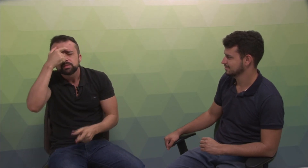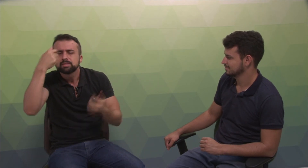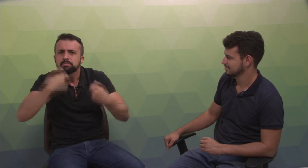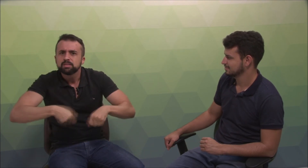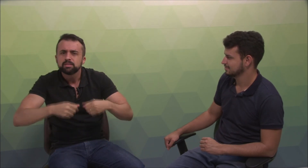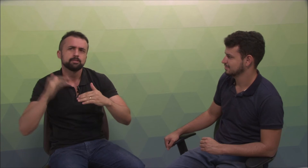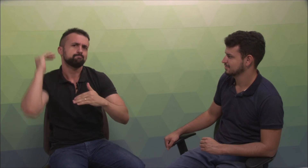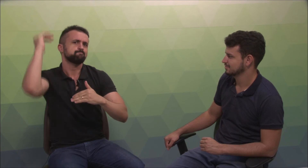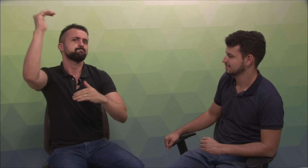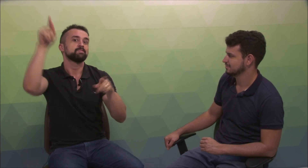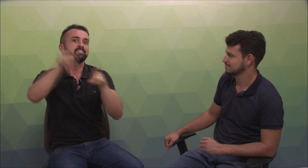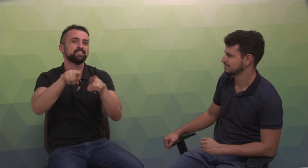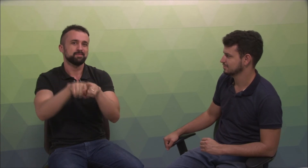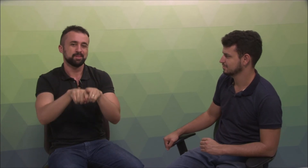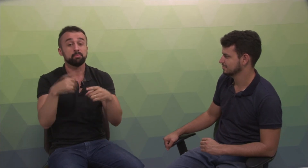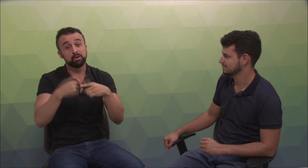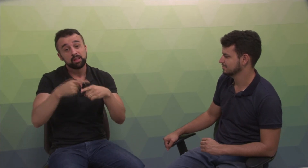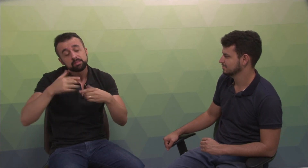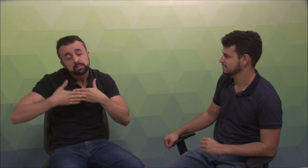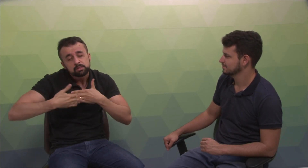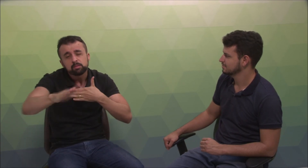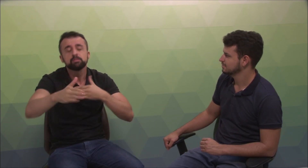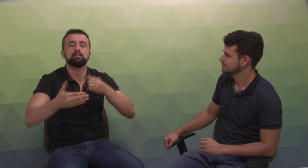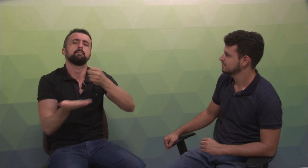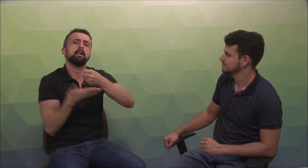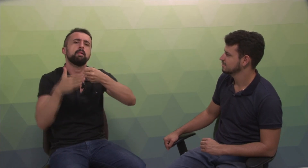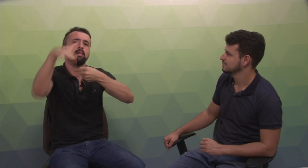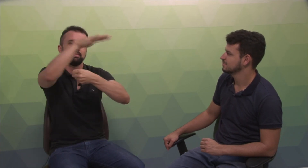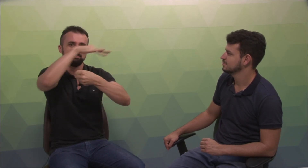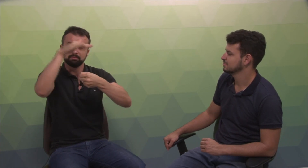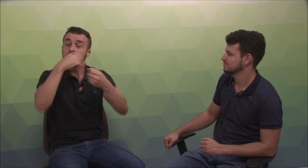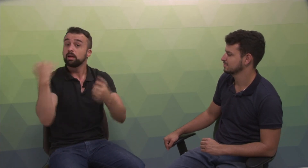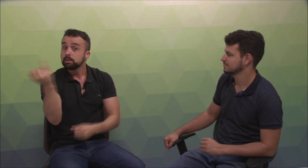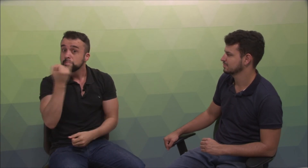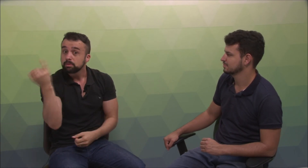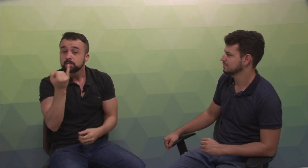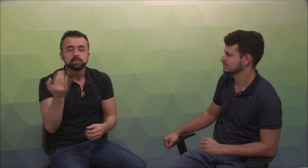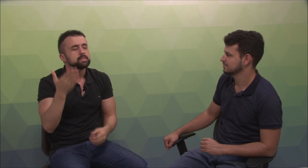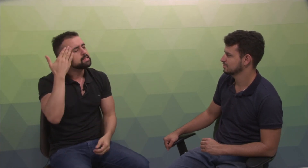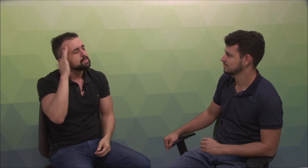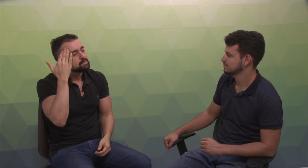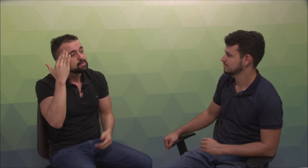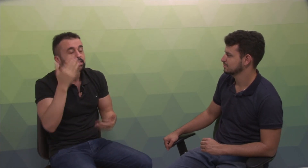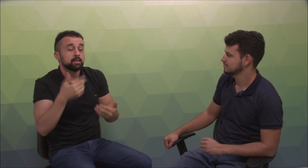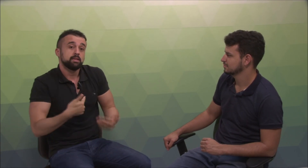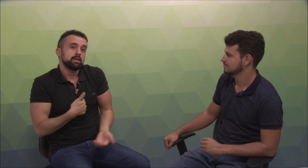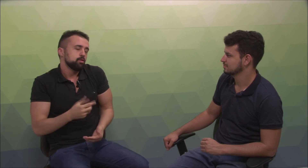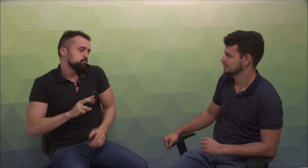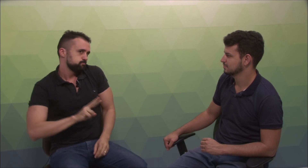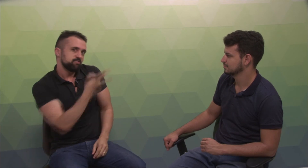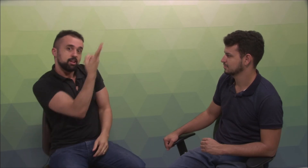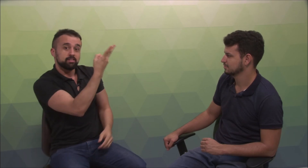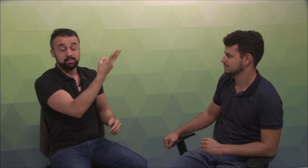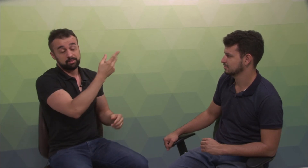curso de Libras, precisam ter consciência, né, de prosseguir também nos estudos, intermediário, avançado, e ter uma